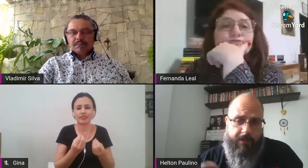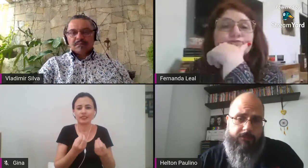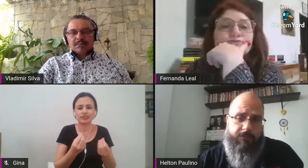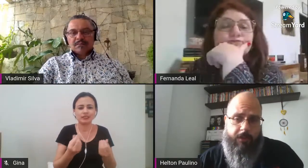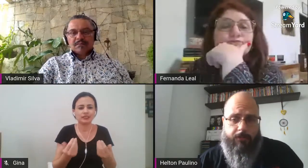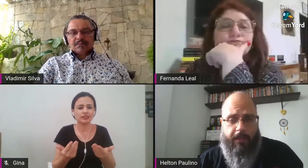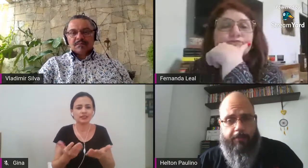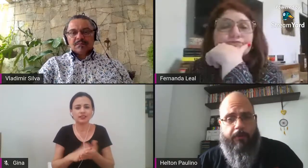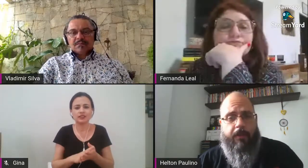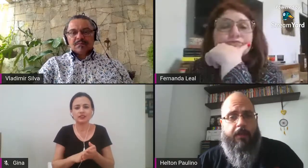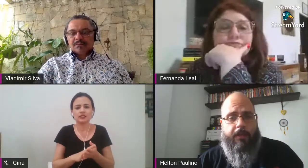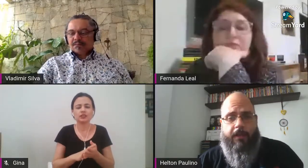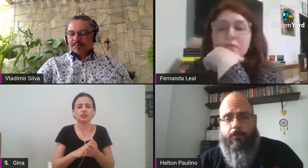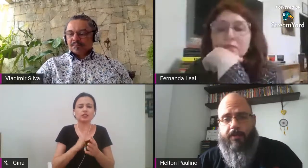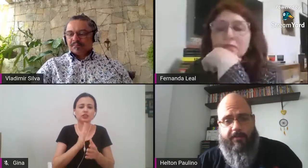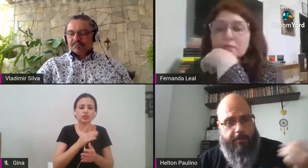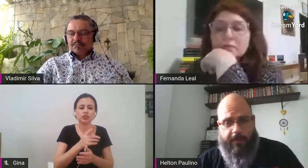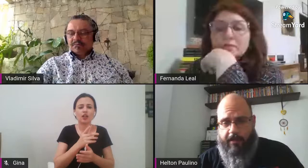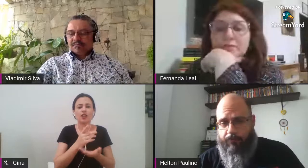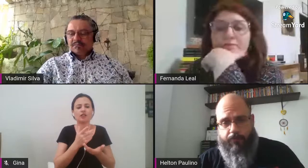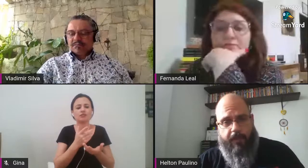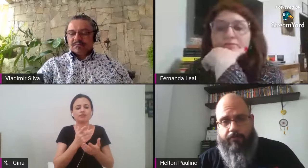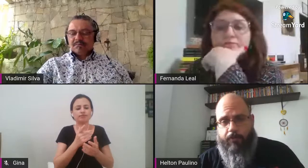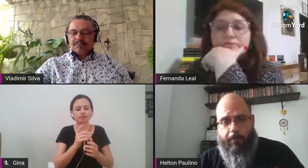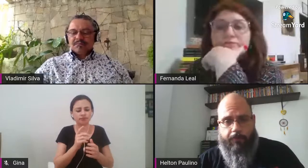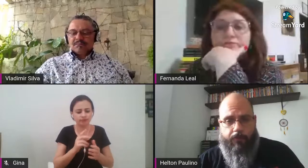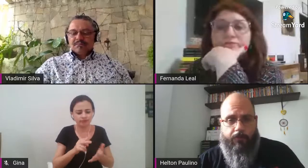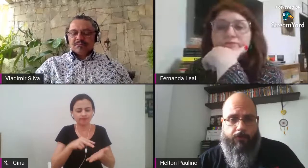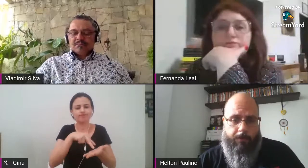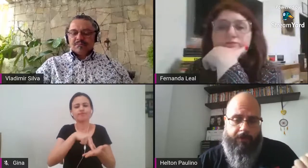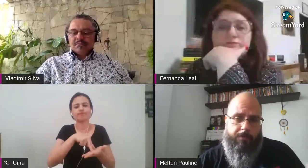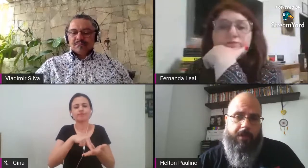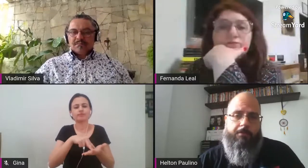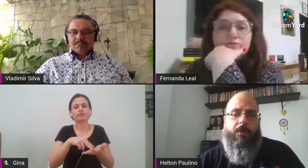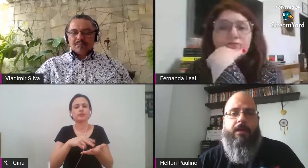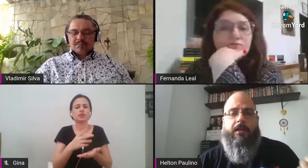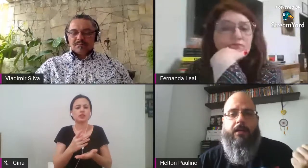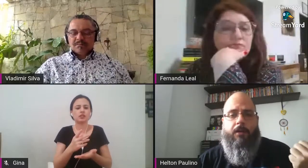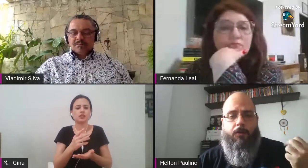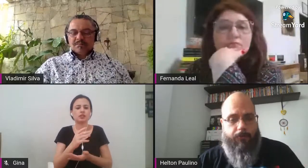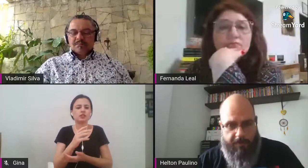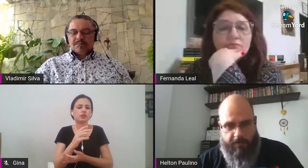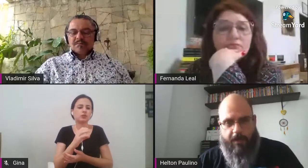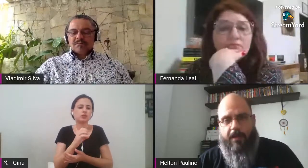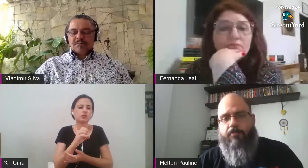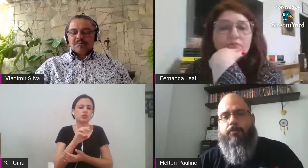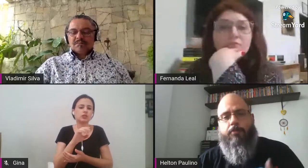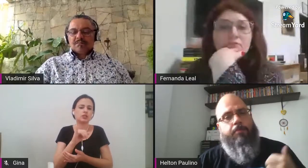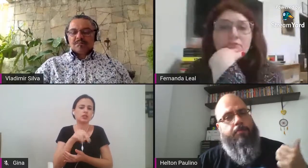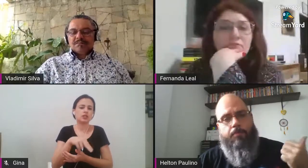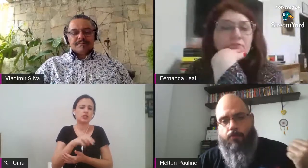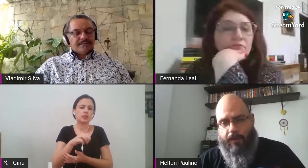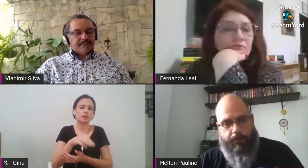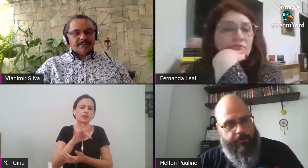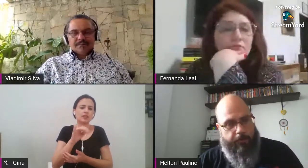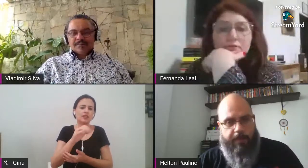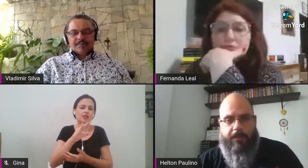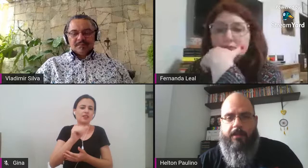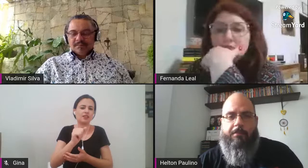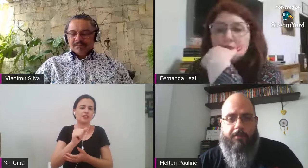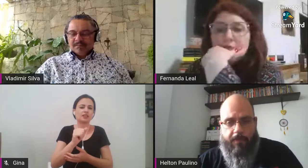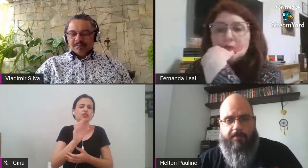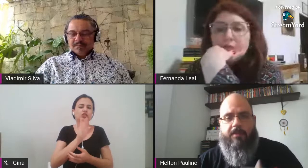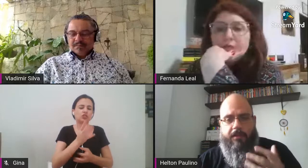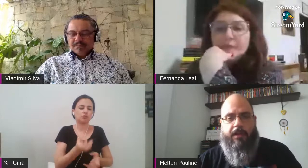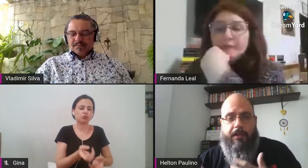resistindo. Perdão, já vem resistindo ao tempo, né? Enquanto a Cinemateca funcionava no Parque do Ibirapuera, houve um incêndio, muita coisa